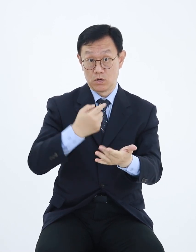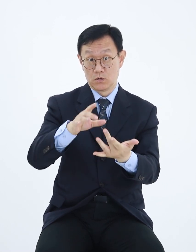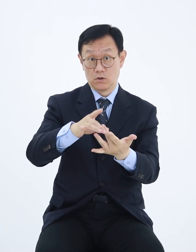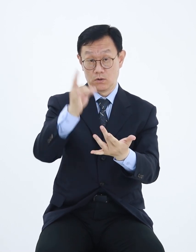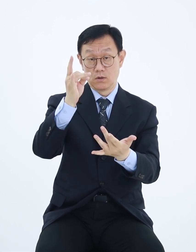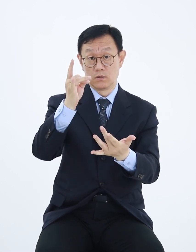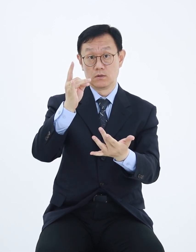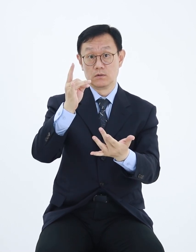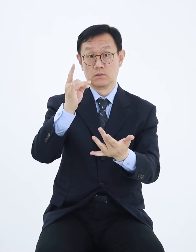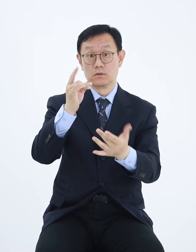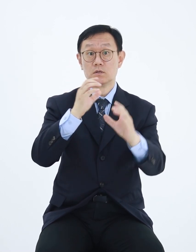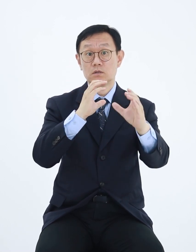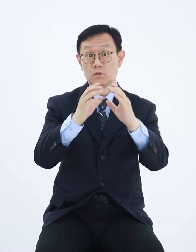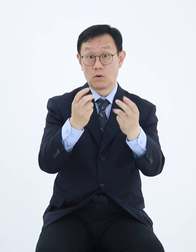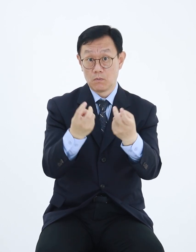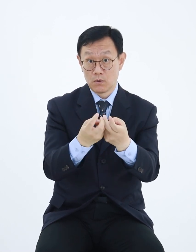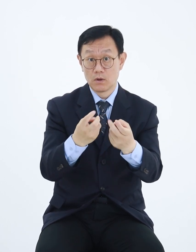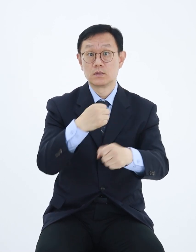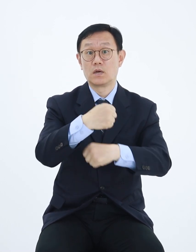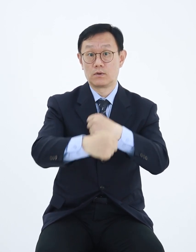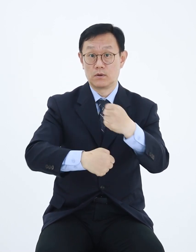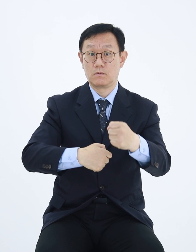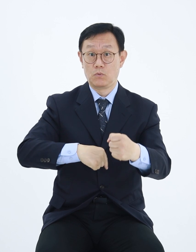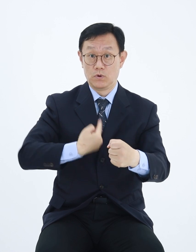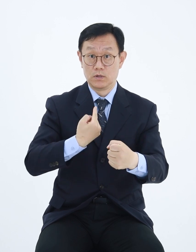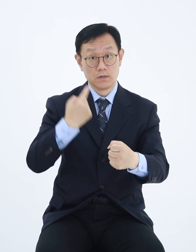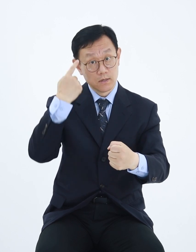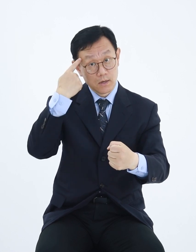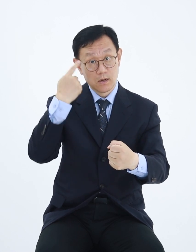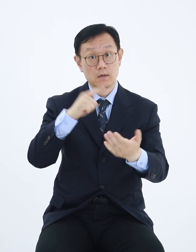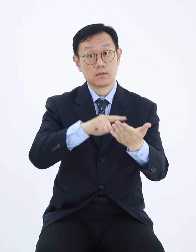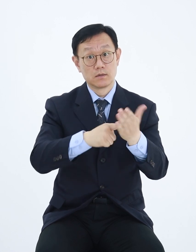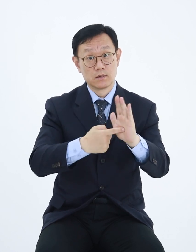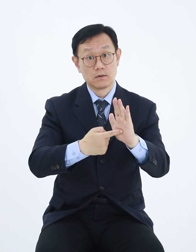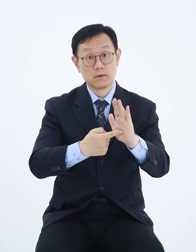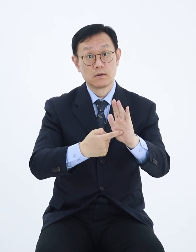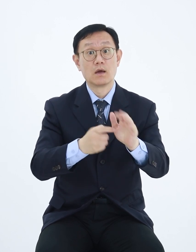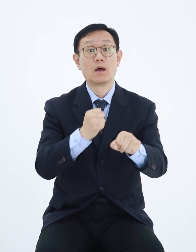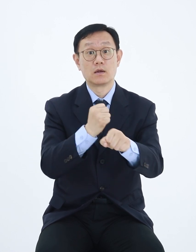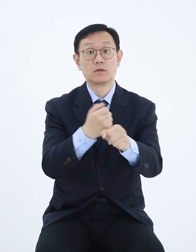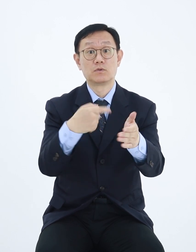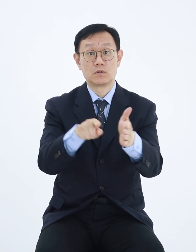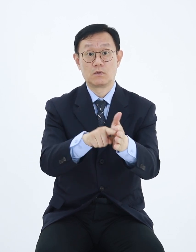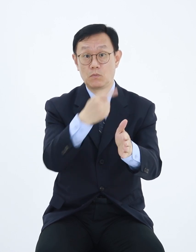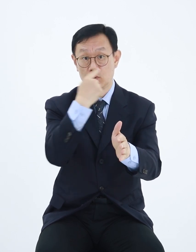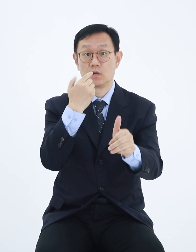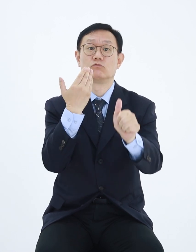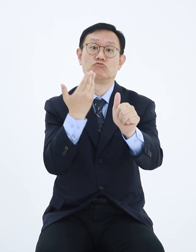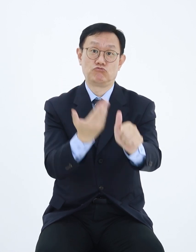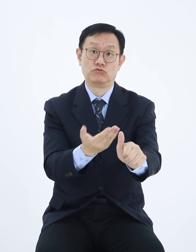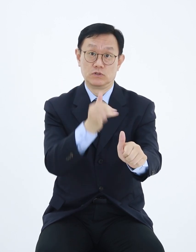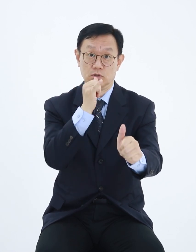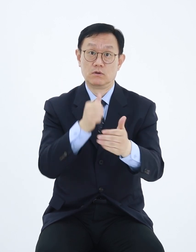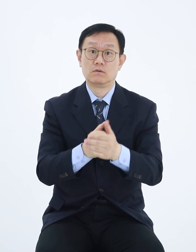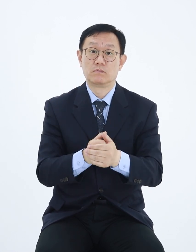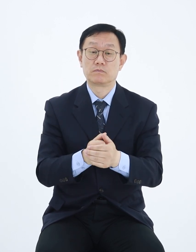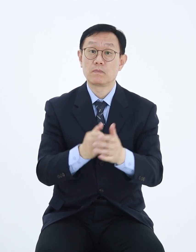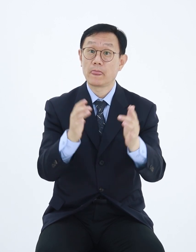의사소통 방식으로 자유롭게 자신의 견해와 느낌을 표현할 수 있도록 보장하고 있습니다. 또한 인터넷과